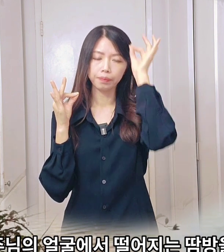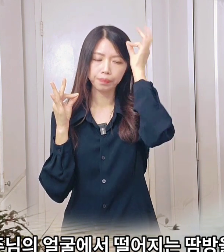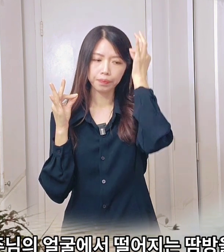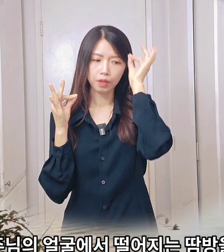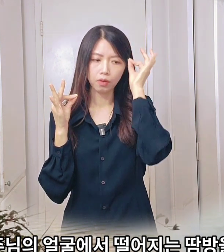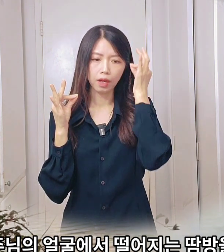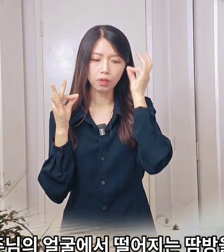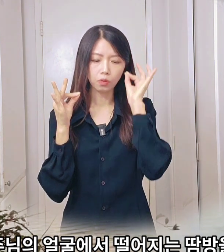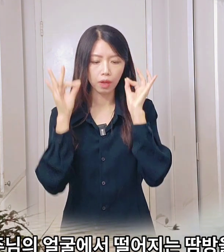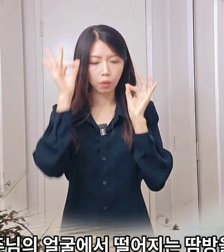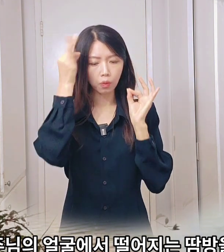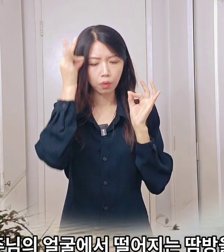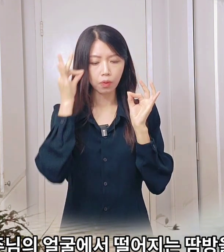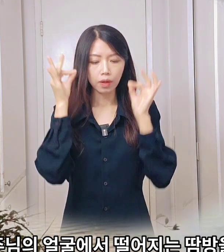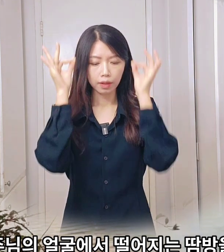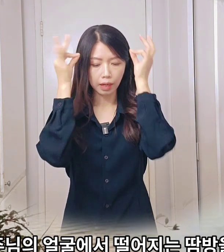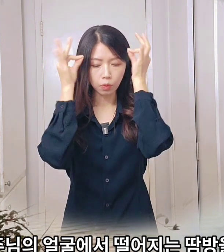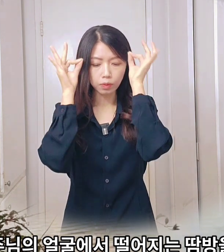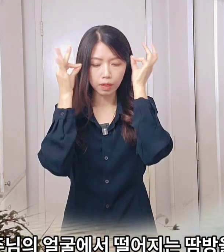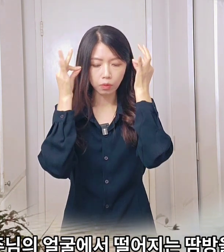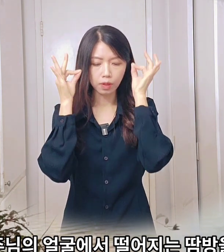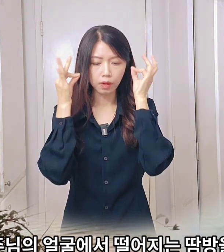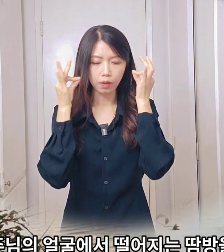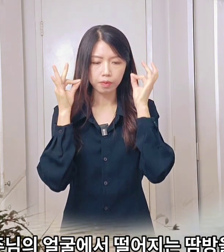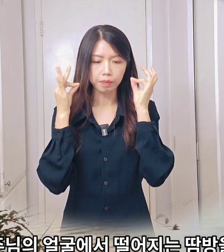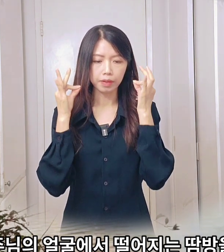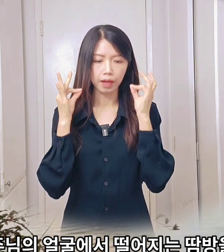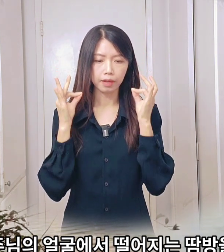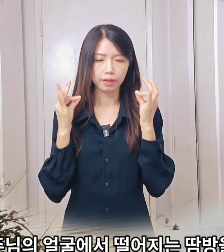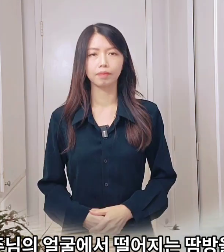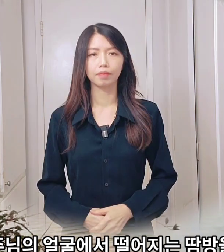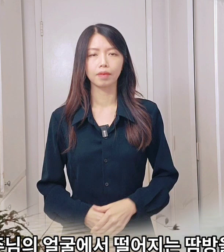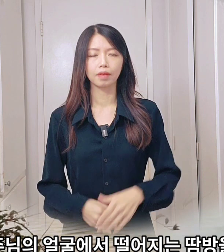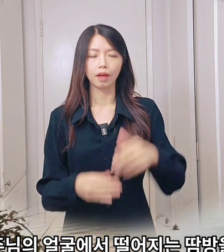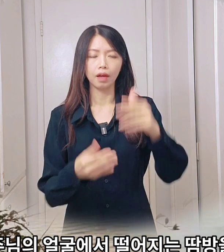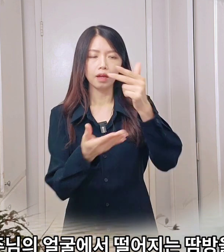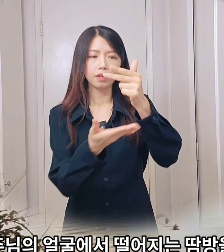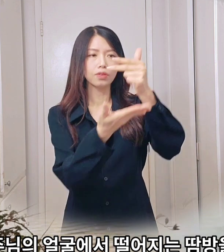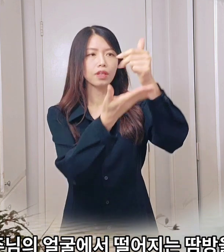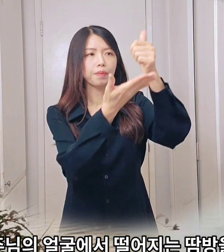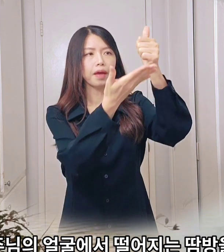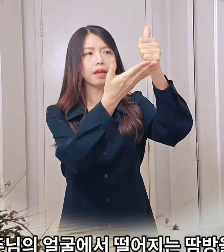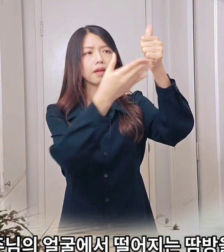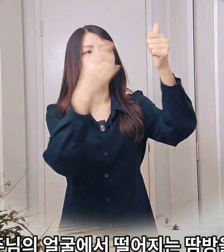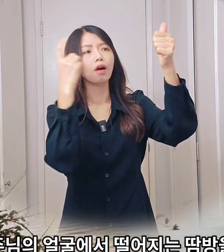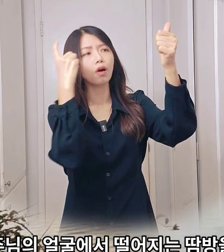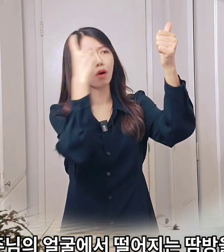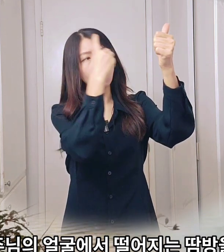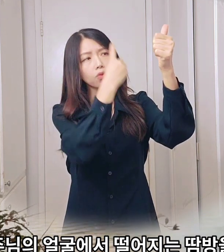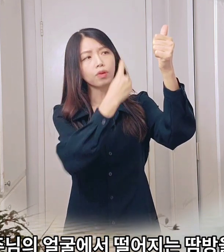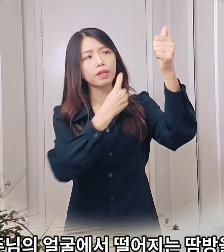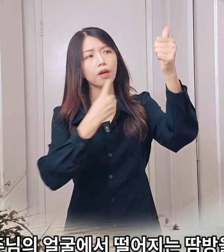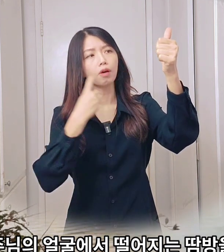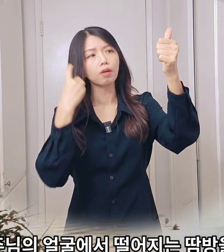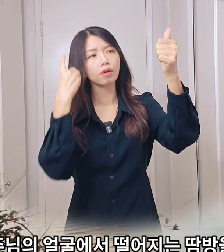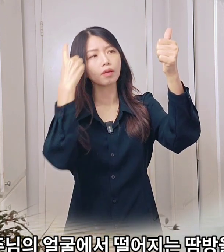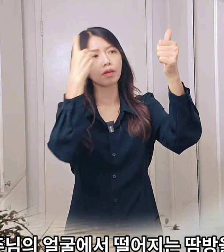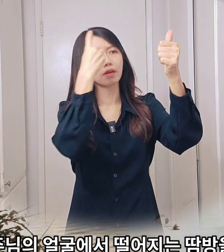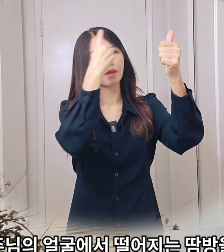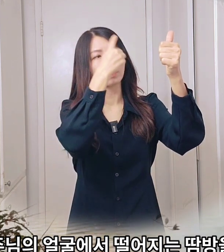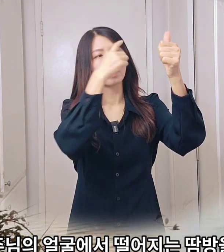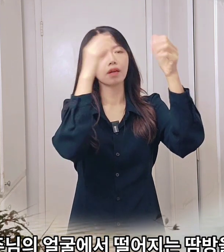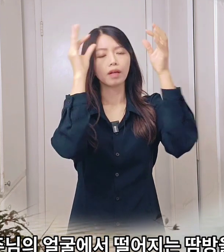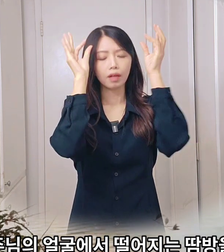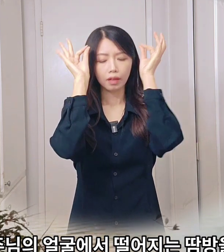표현입니다. 이렇게 하셔도 되고 양손도 하셔도 상관없습니다. 주님의 얼굴에서